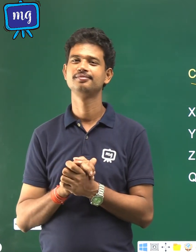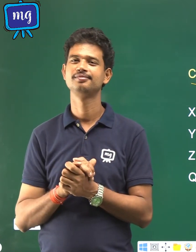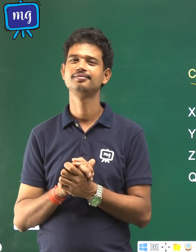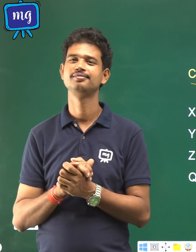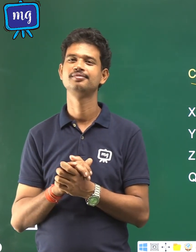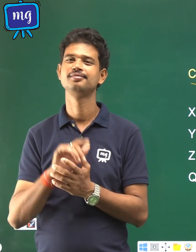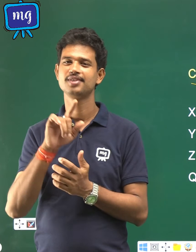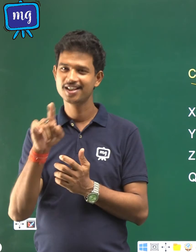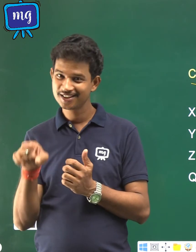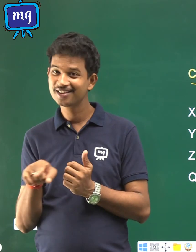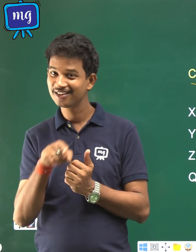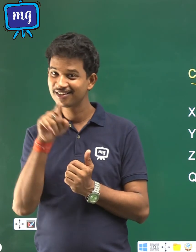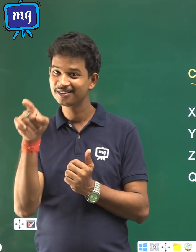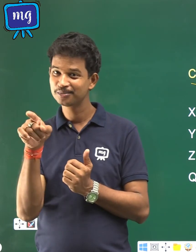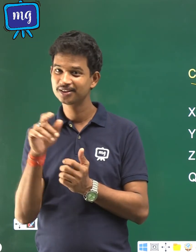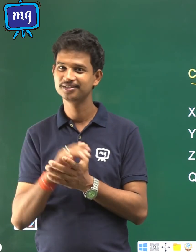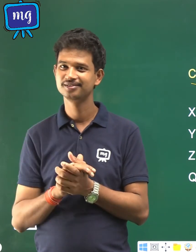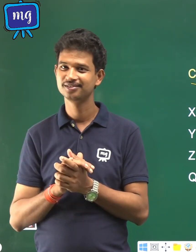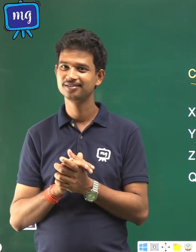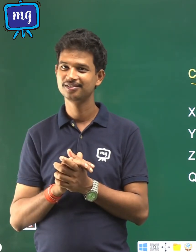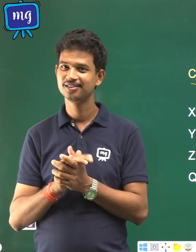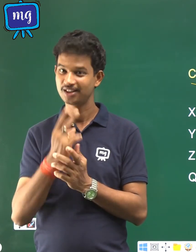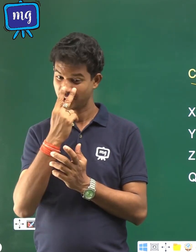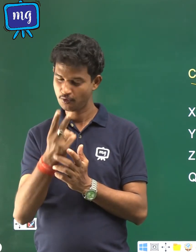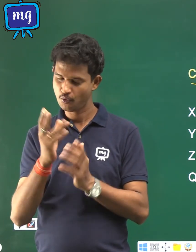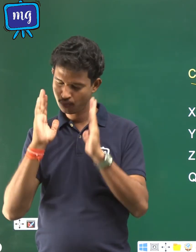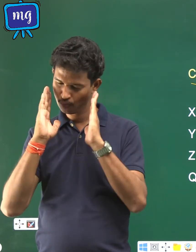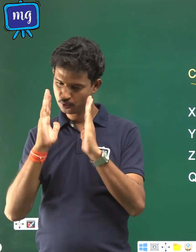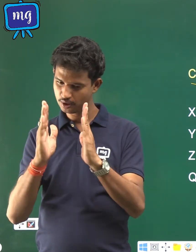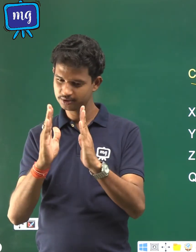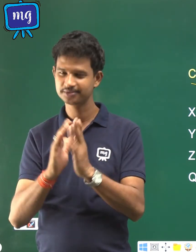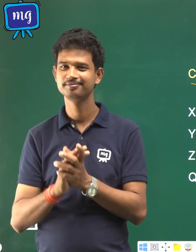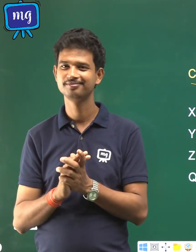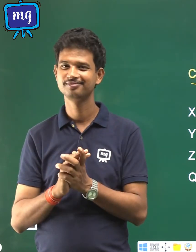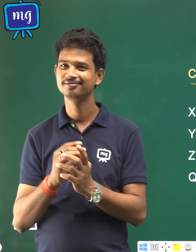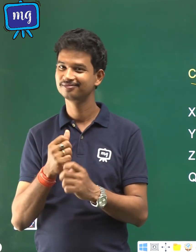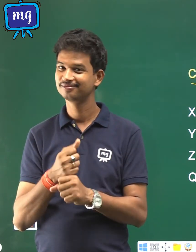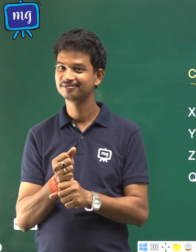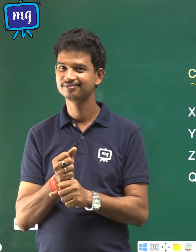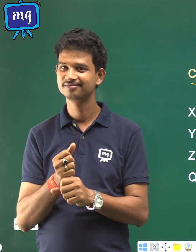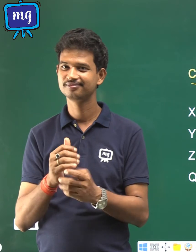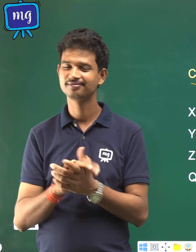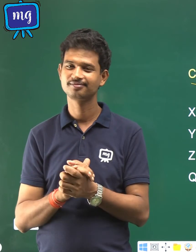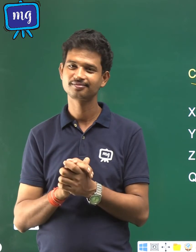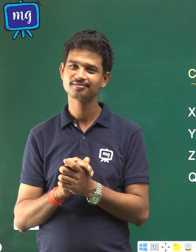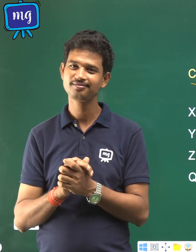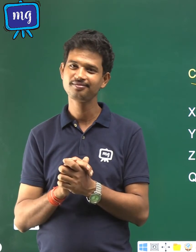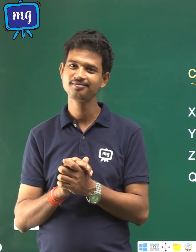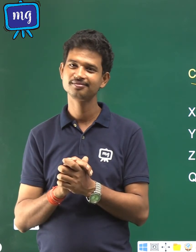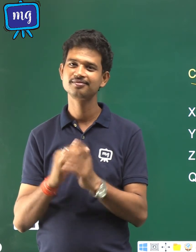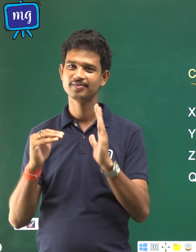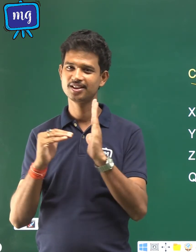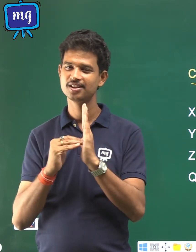सर्कल बनाना है। तो ध्यान से देखो, बनाते हैं। कैपिटल Z को